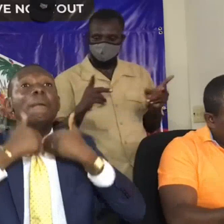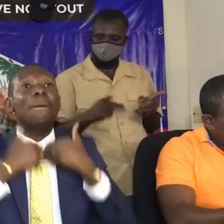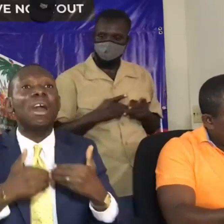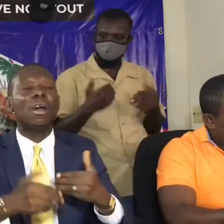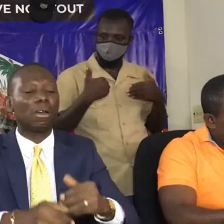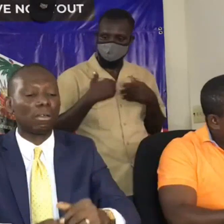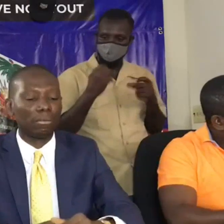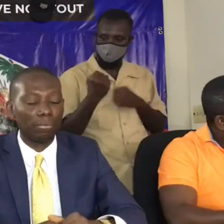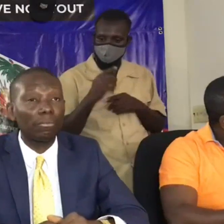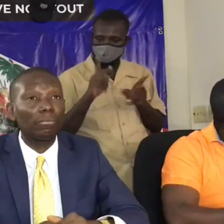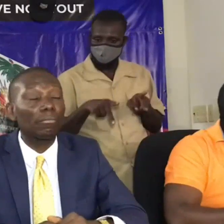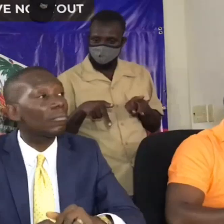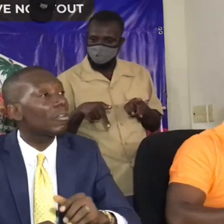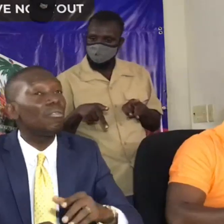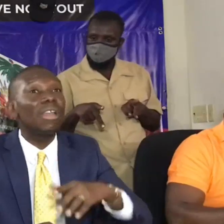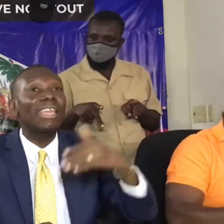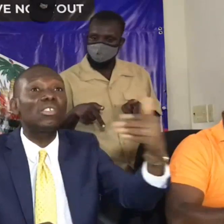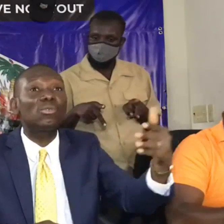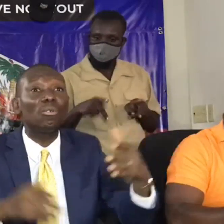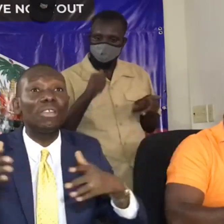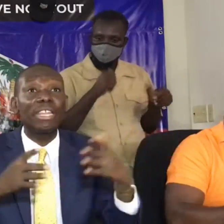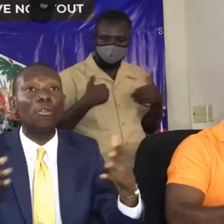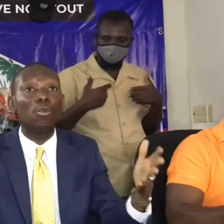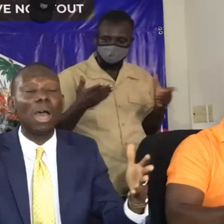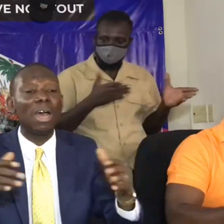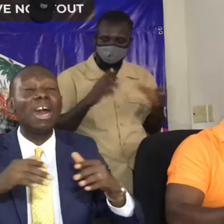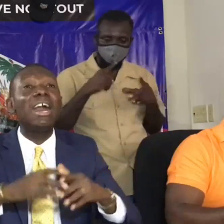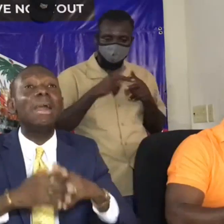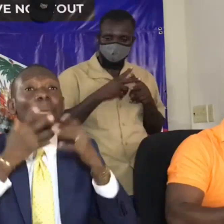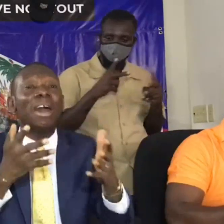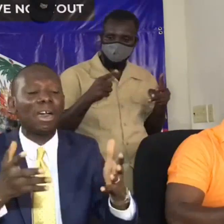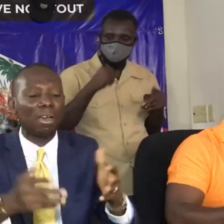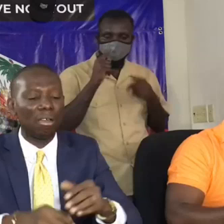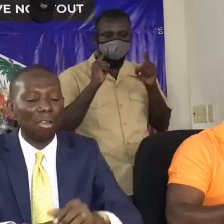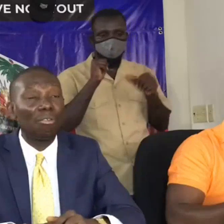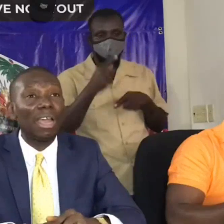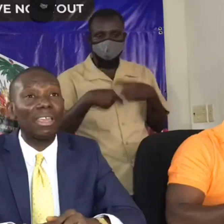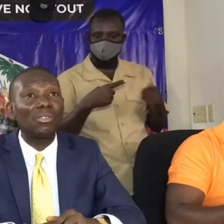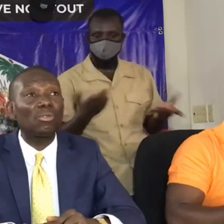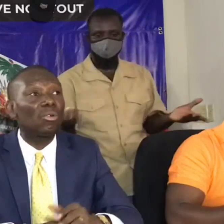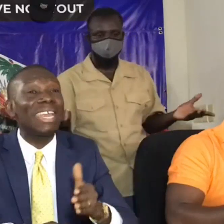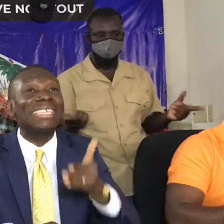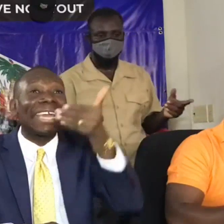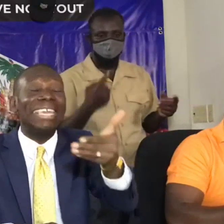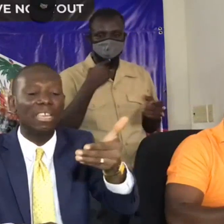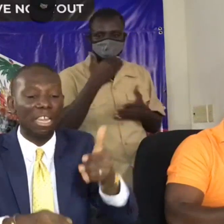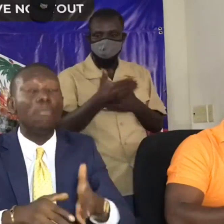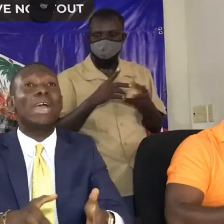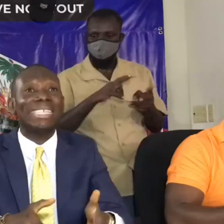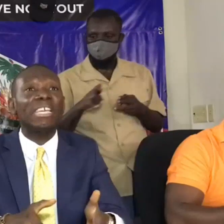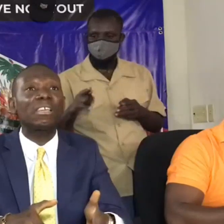un rempart de la question d'état de droit, un rempart de la question des